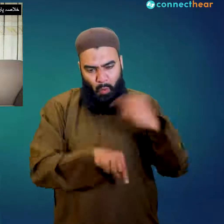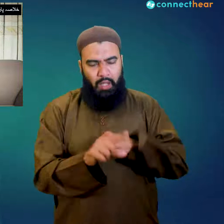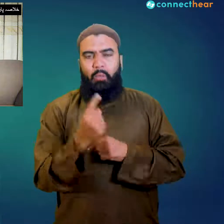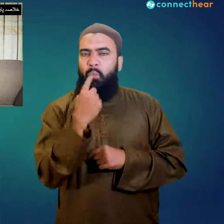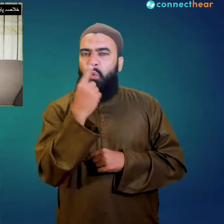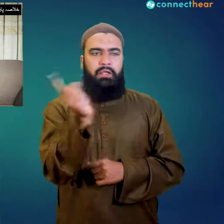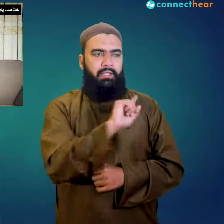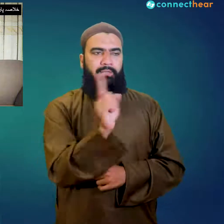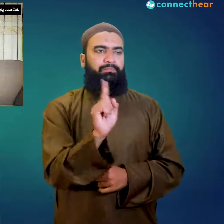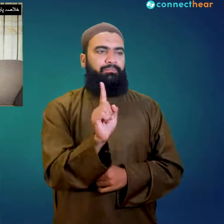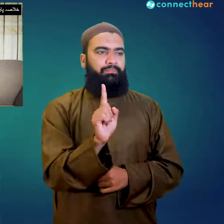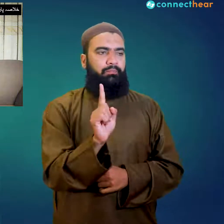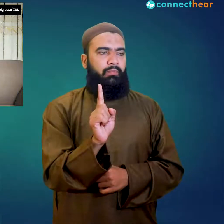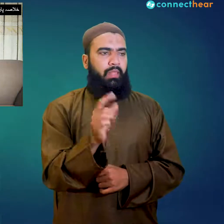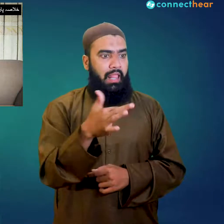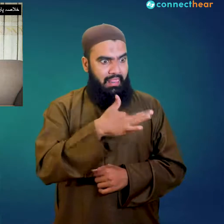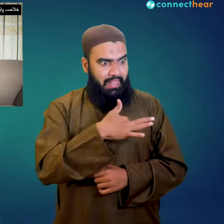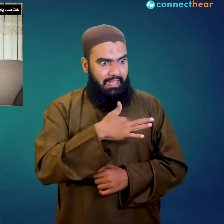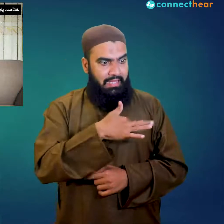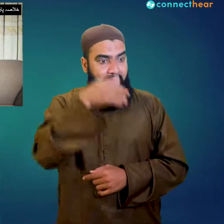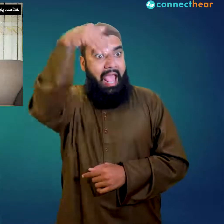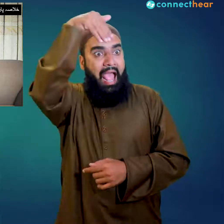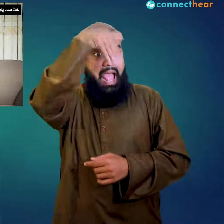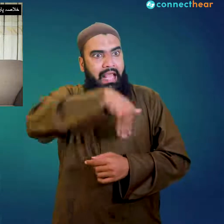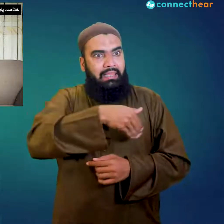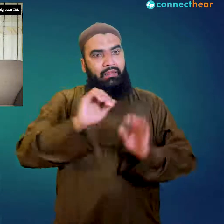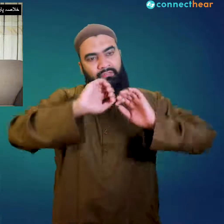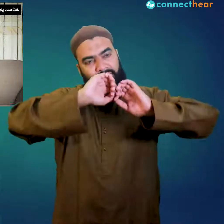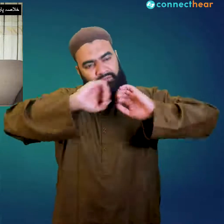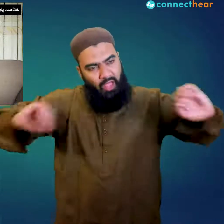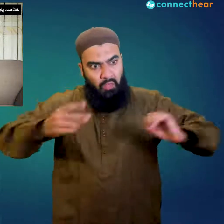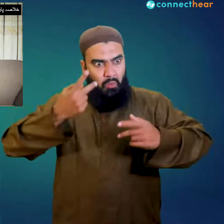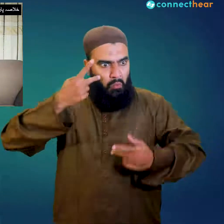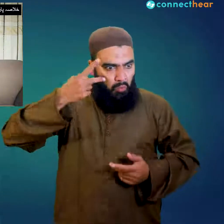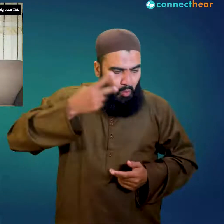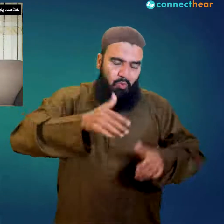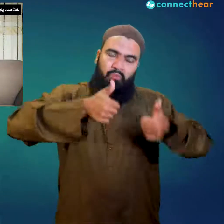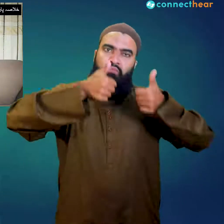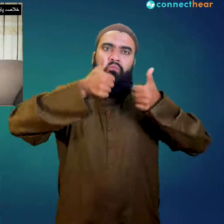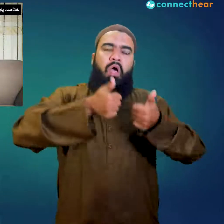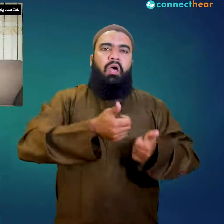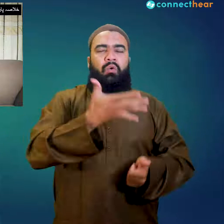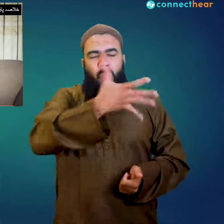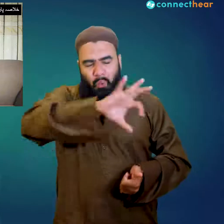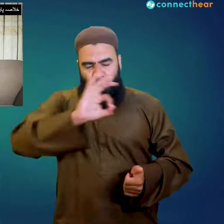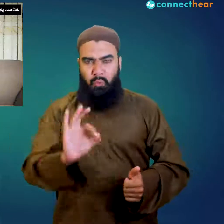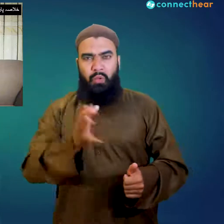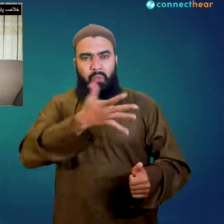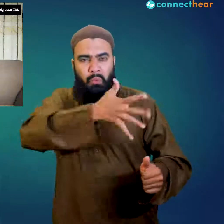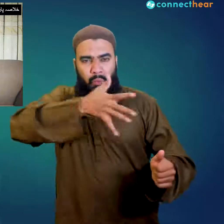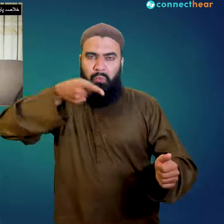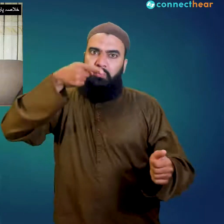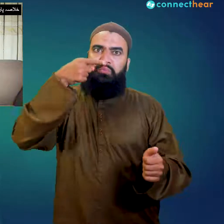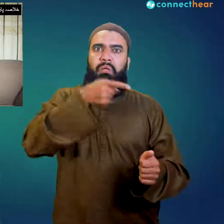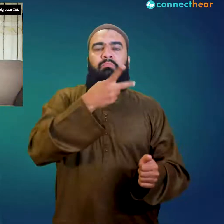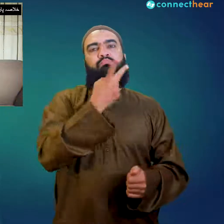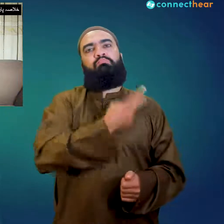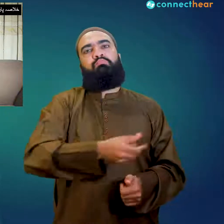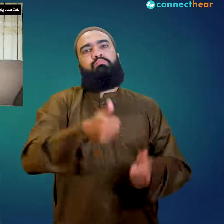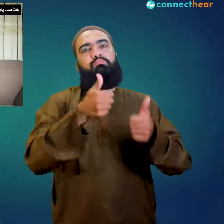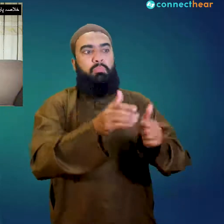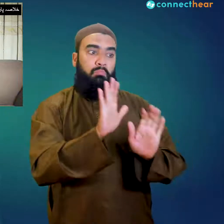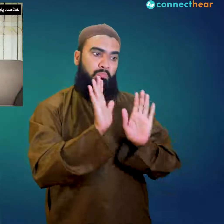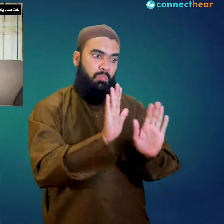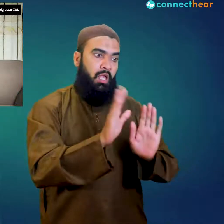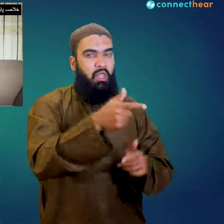تقوی کا حق یہ ہے کہ اللہ تبارک و تعالیٰ کی اطاعت ہر کام میں کی جائے اور اس کی نافرمانی سے اپنے